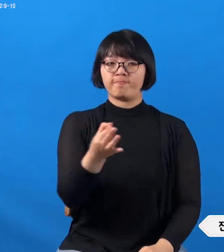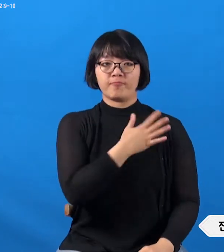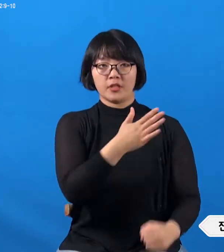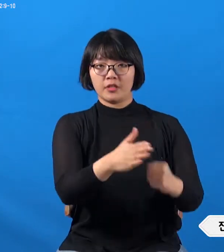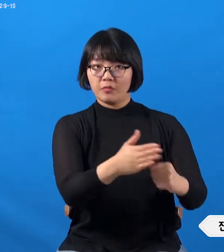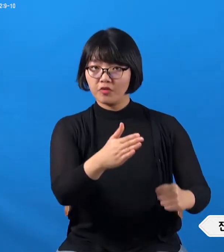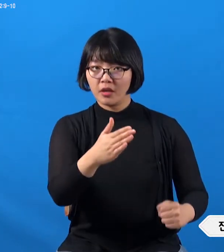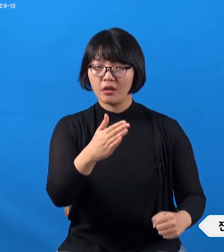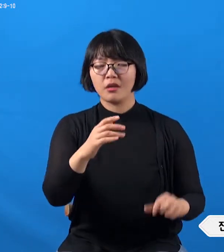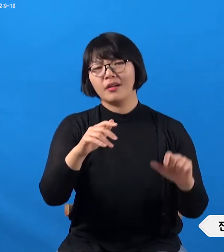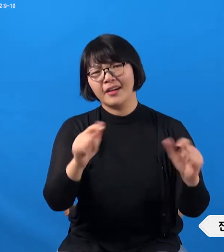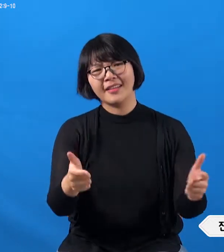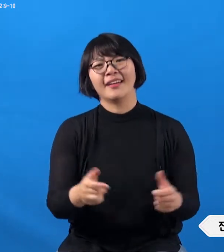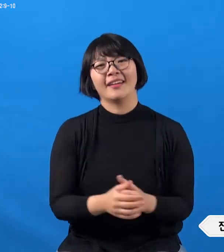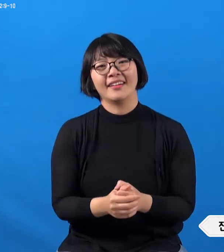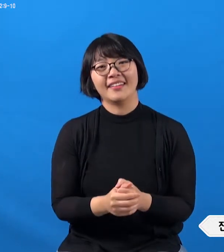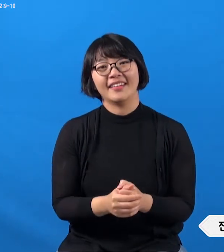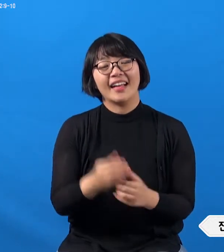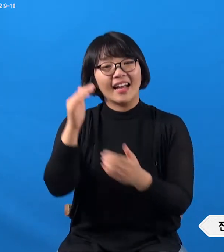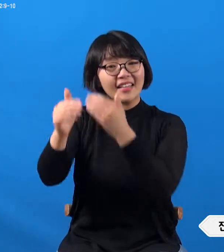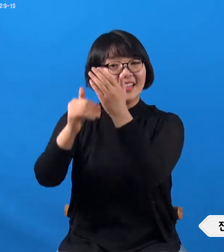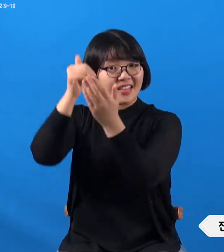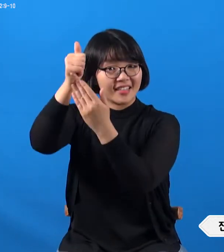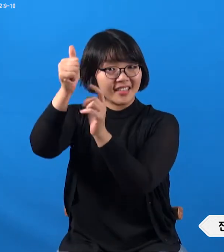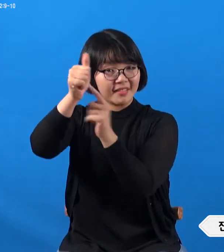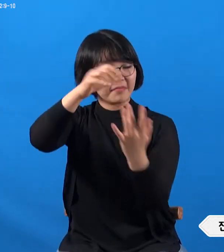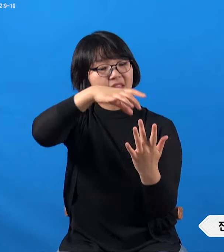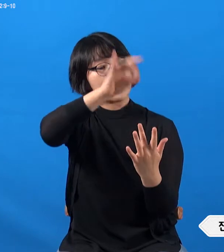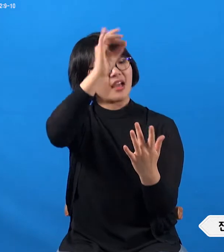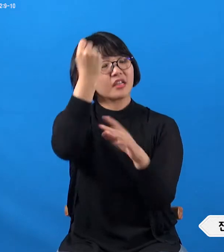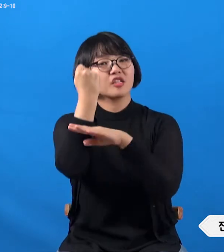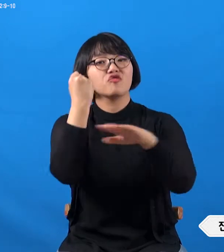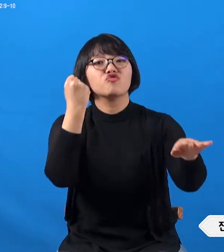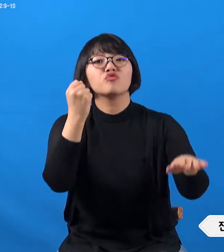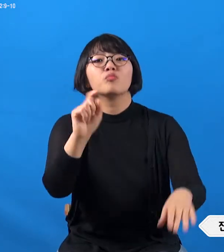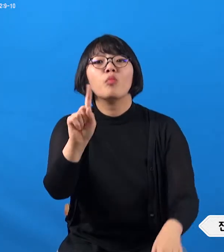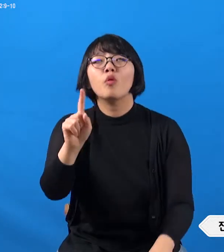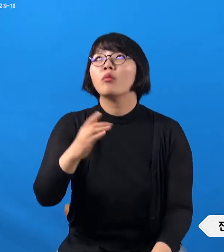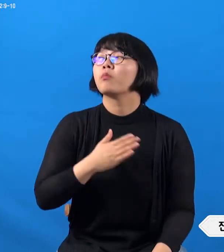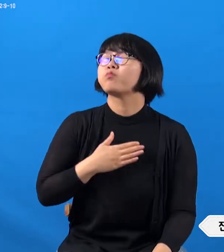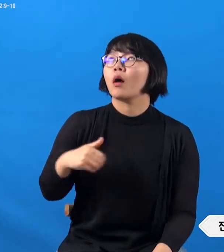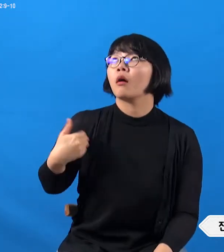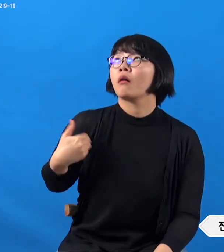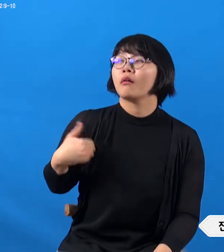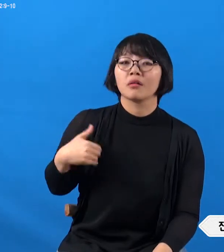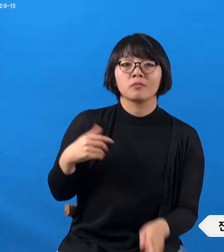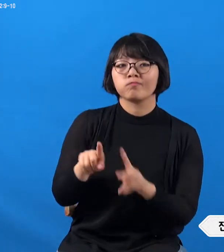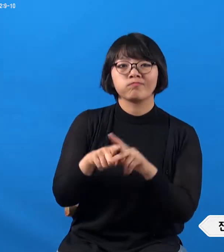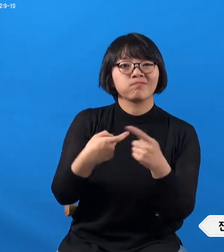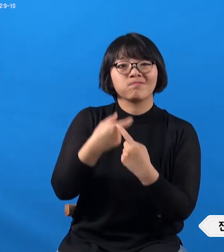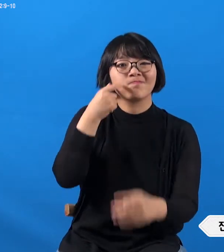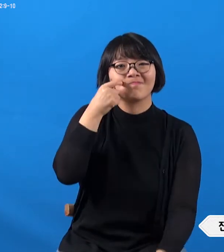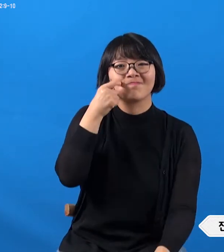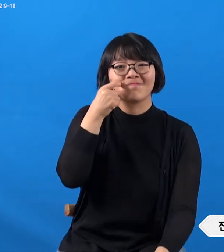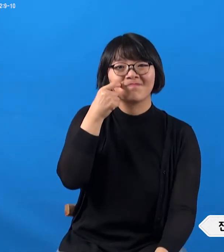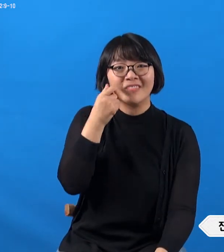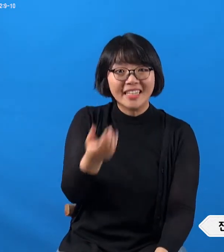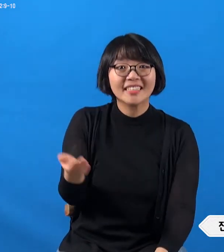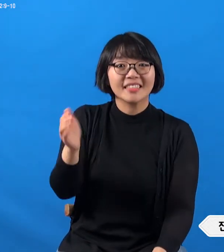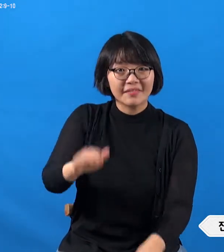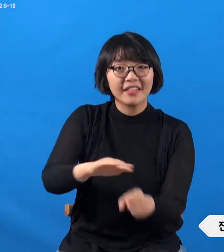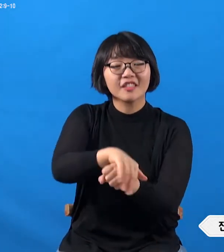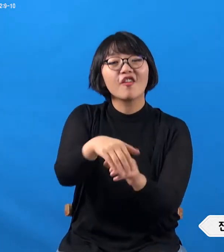않음을 봅니다. 우리의 택하심, 하나님의 택하심의 기준을 우리는 알 수가 없습니다. 성경은 그